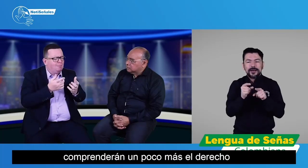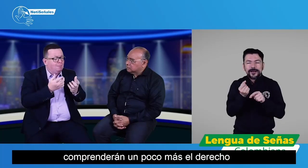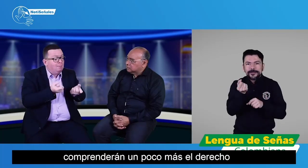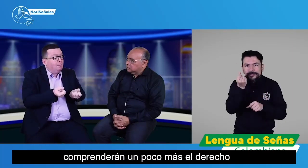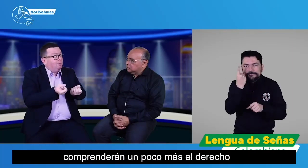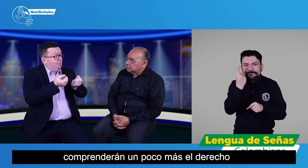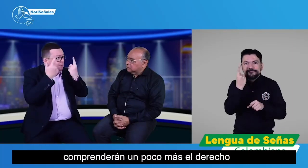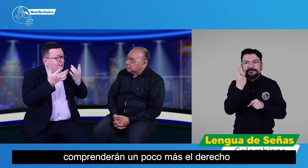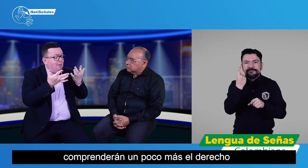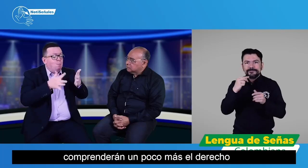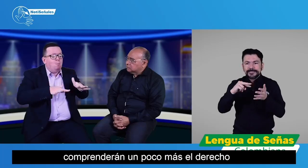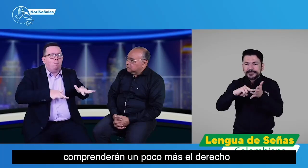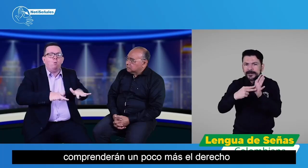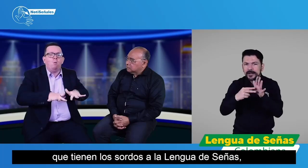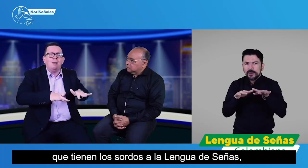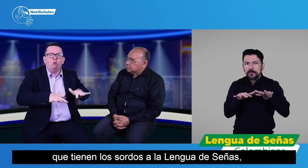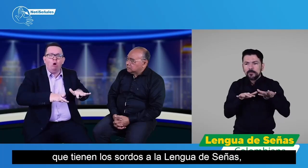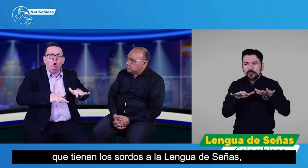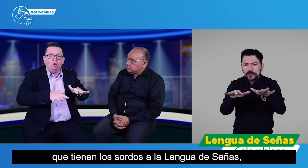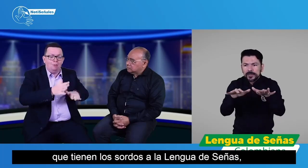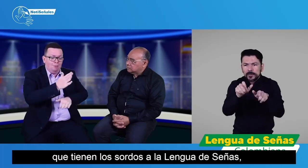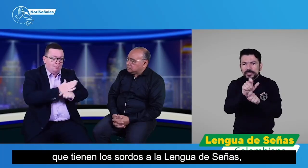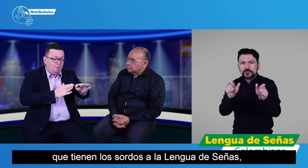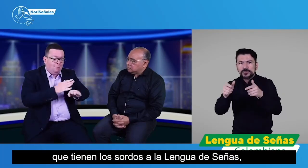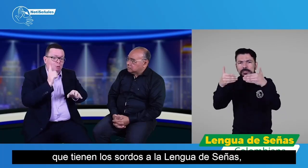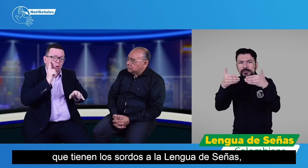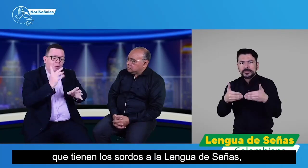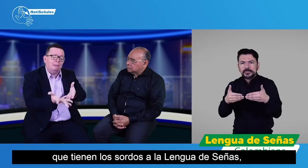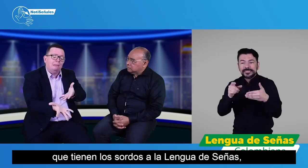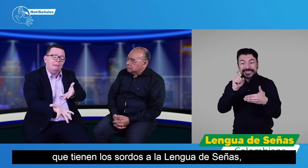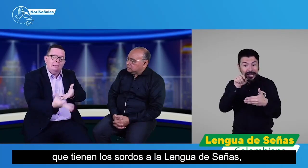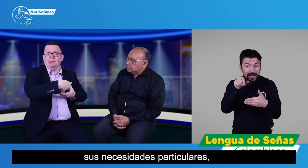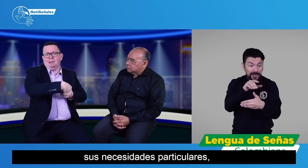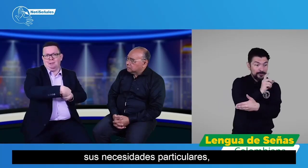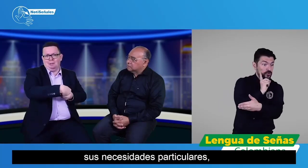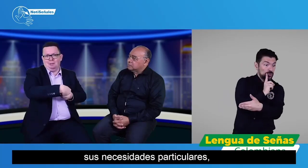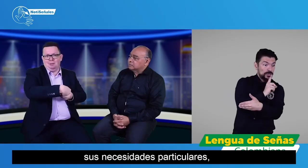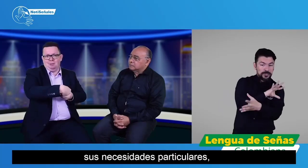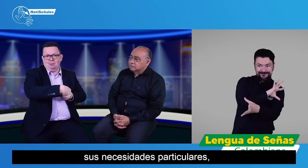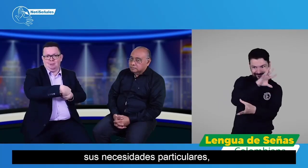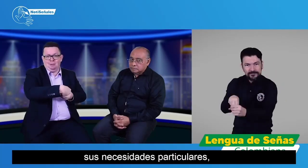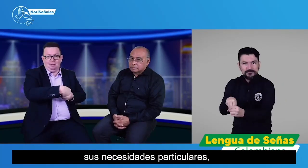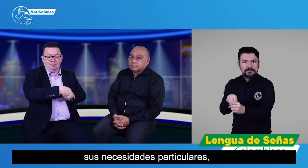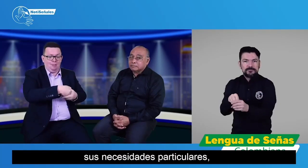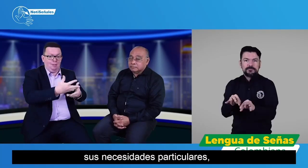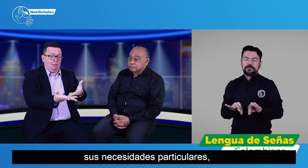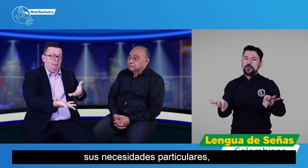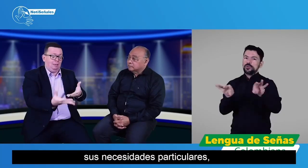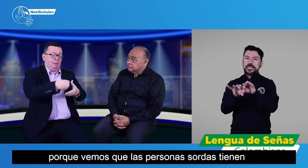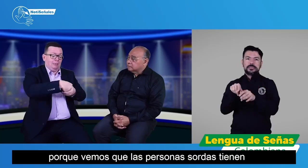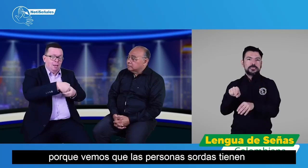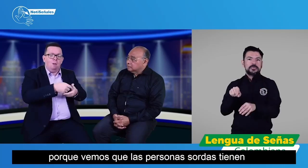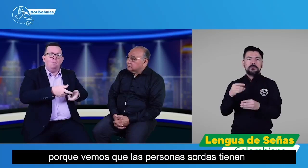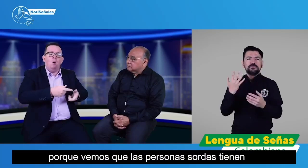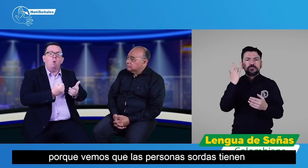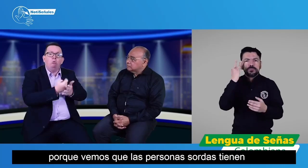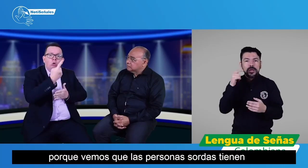comprenderán un poco más el derecho que tienen los sordos a la lengua de señas, sus necesidades particulares, porque vemos que las